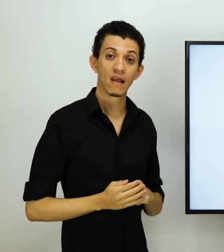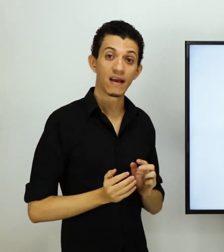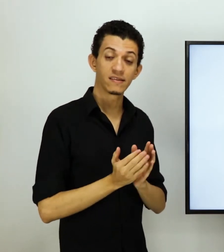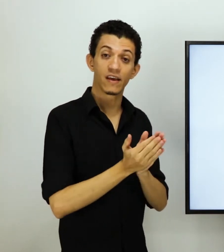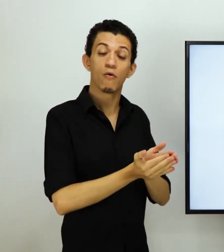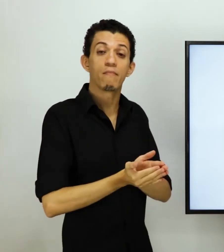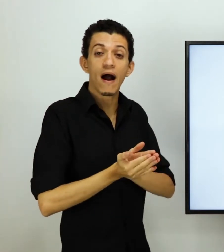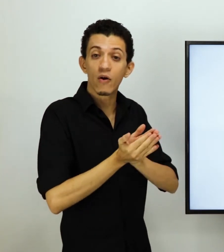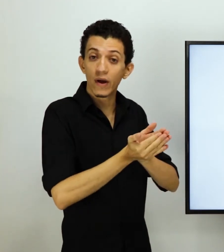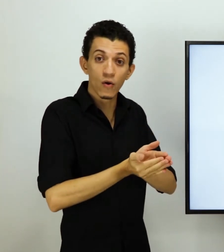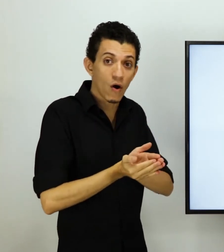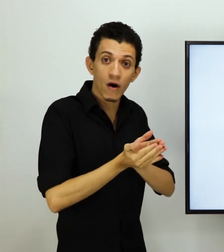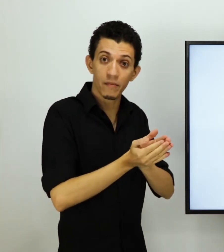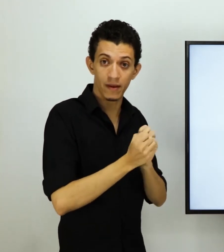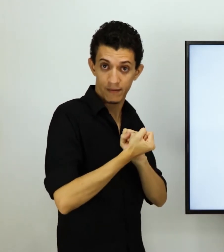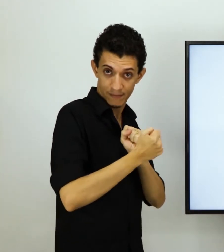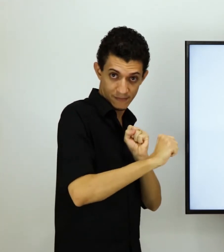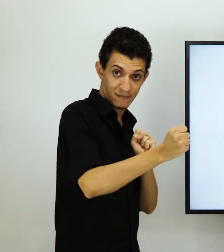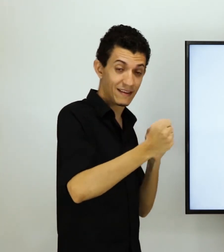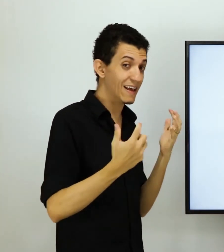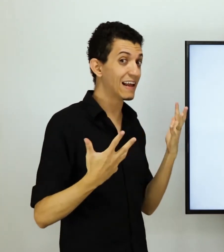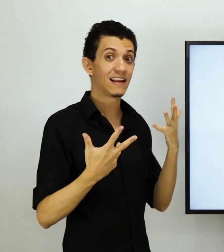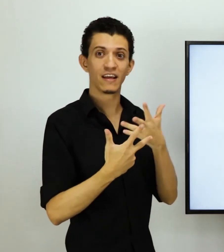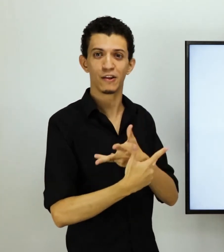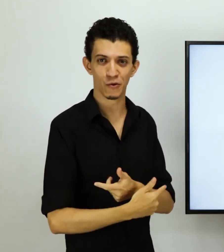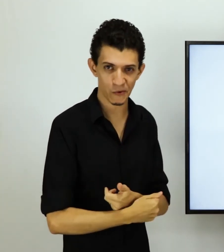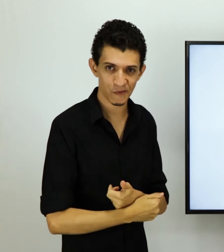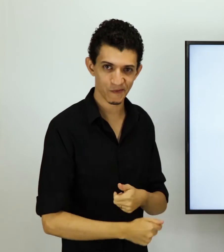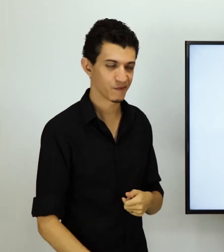Esse aqui é um barco enorme, e ele é lindo.